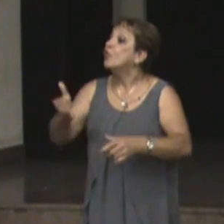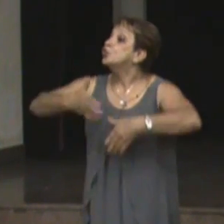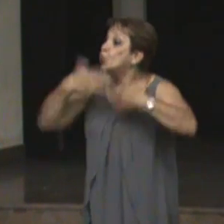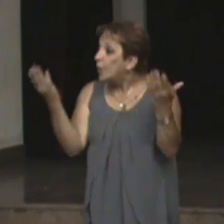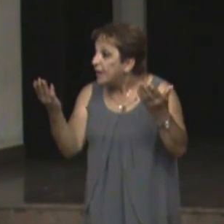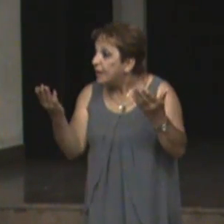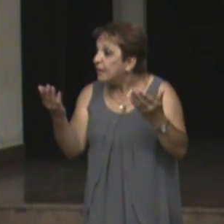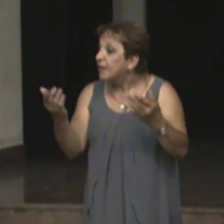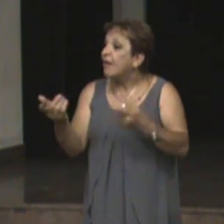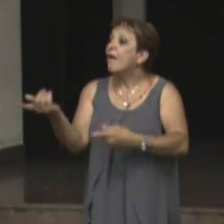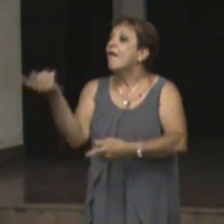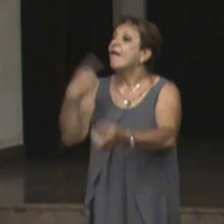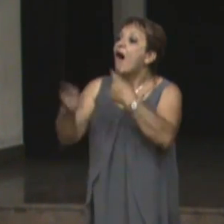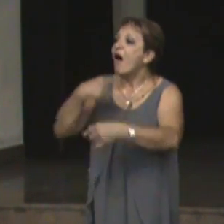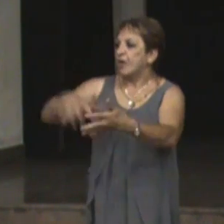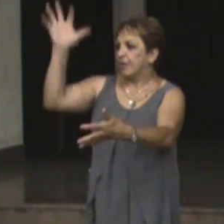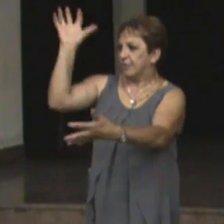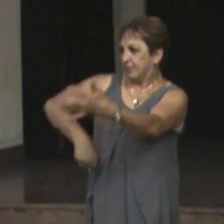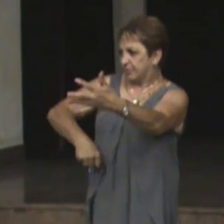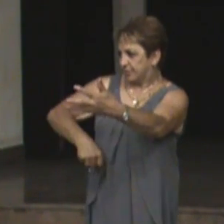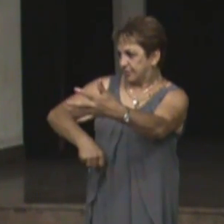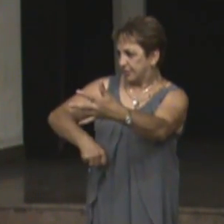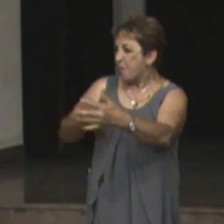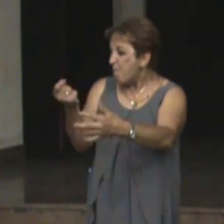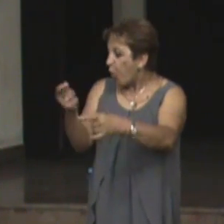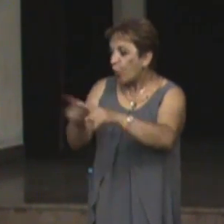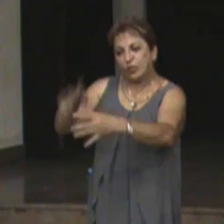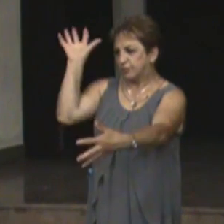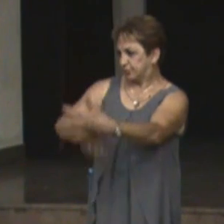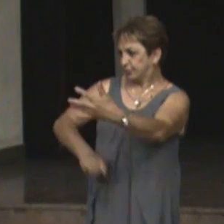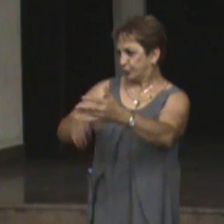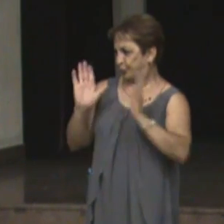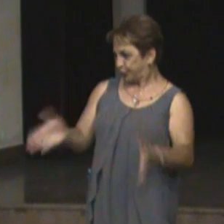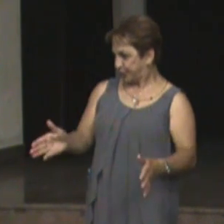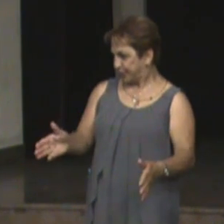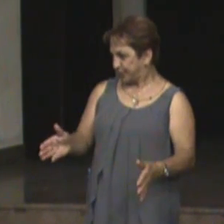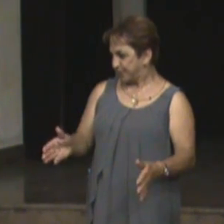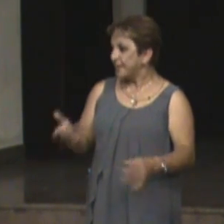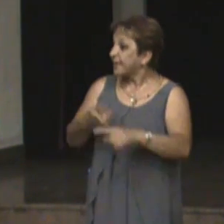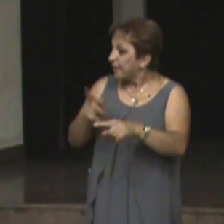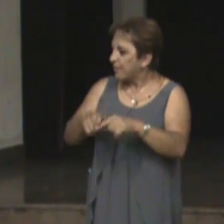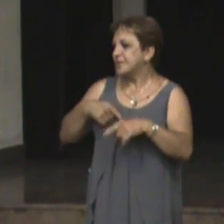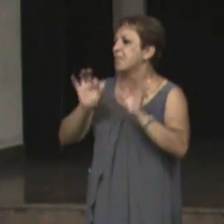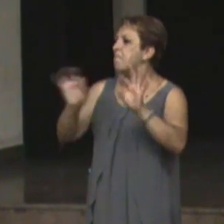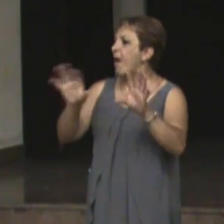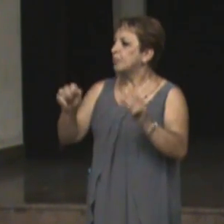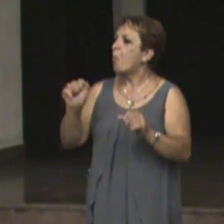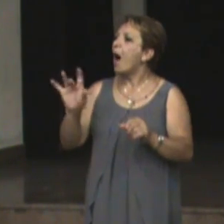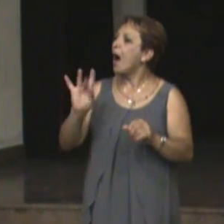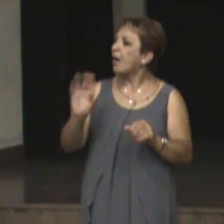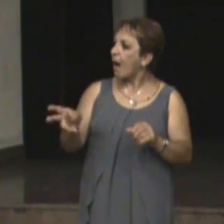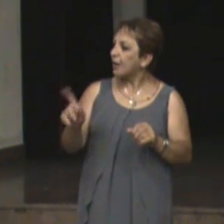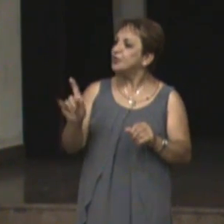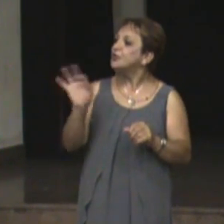չունի, նրանից պիտի վերցվի ունեցած փոքր բաժիններ։ Դրա համար է, որ ես առակներով եմ խոսում նրանց